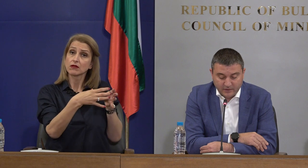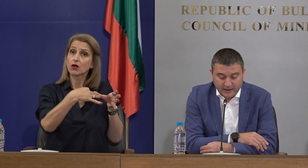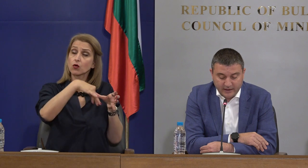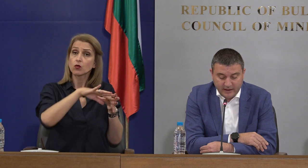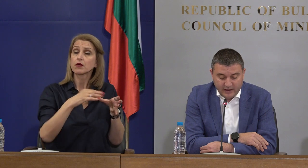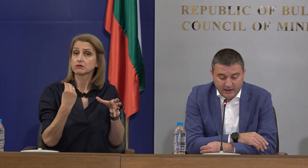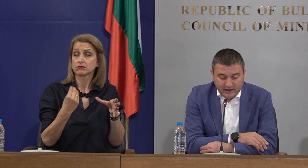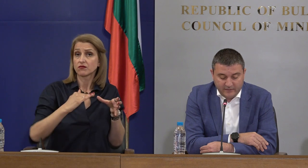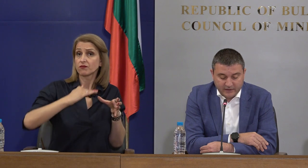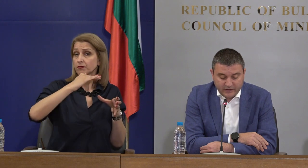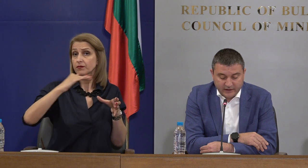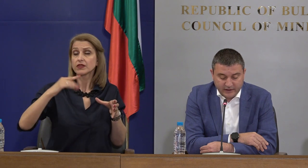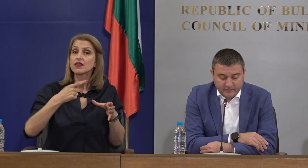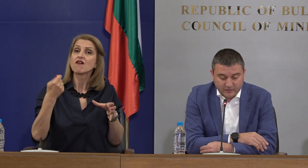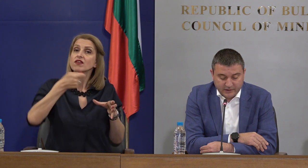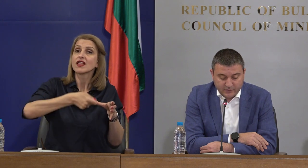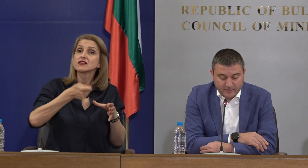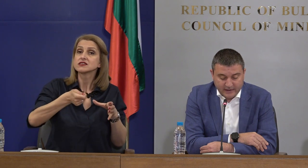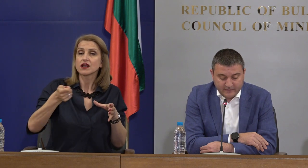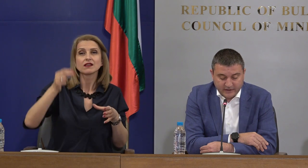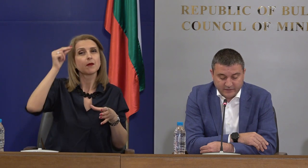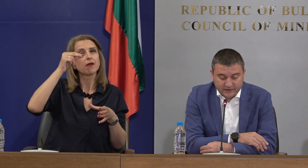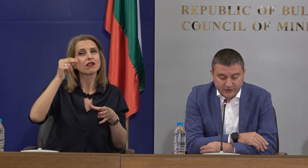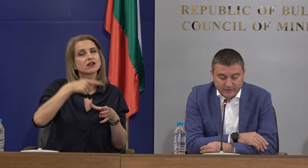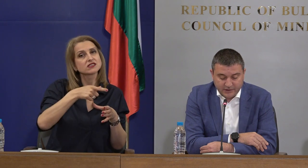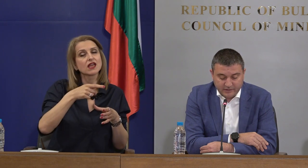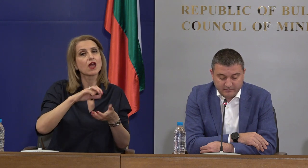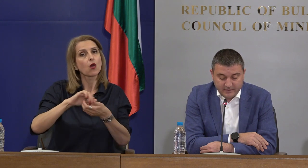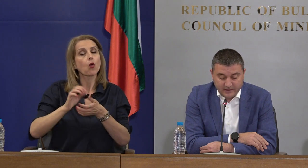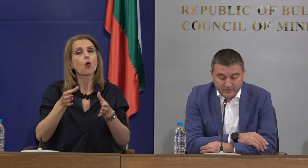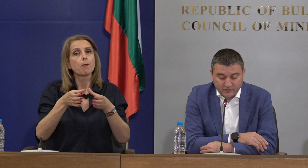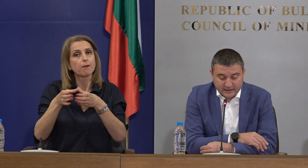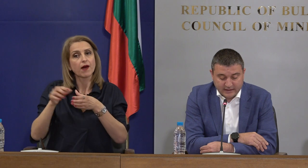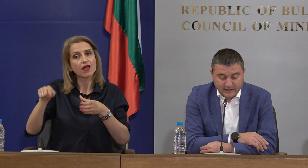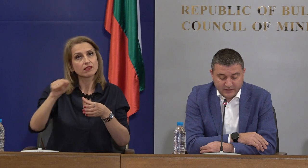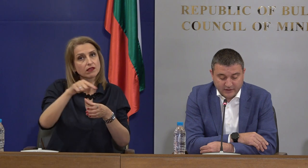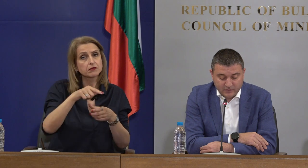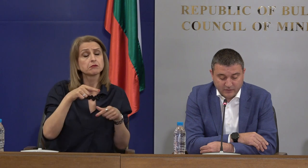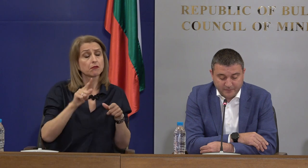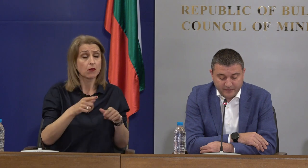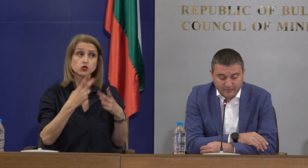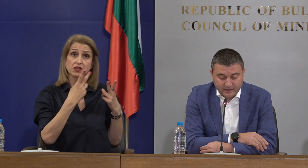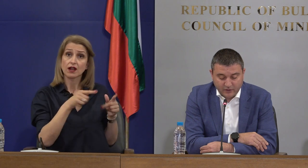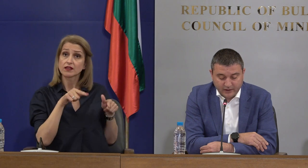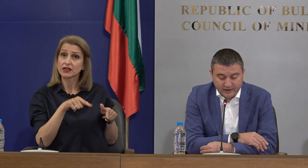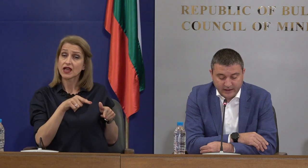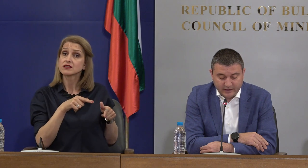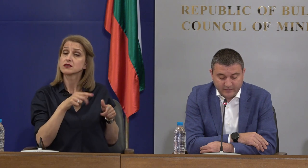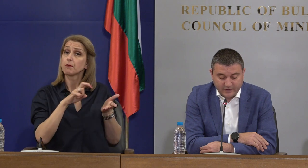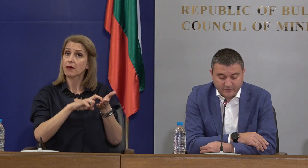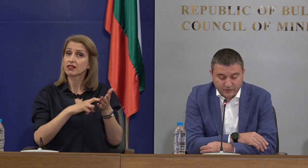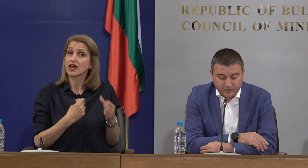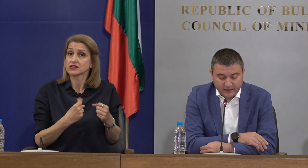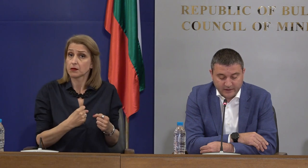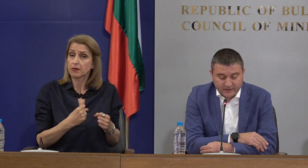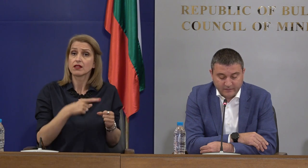Република България и финансиране на български компании. В тази връзка считаме, че ББР би могла да се разглежда като партньор на емитента,